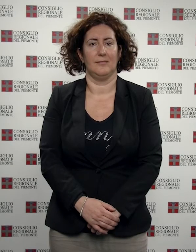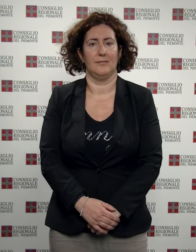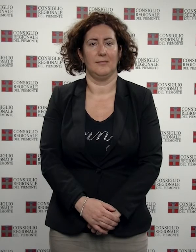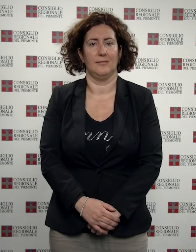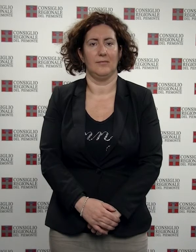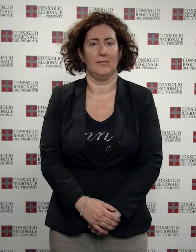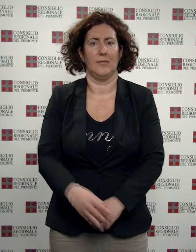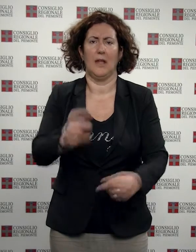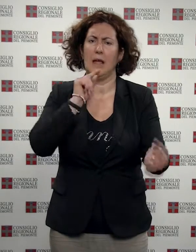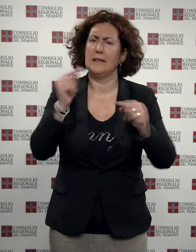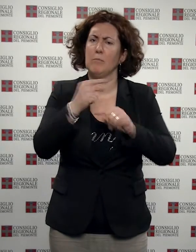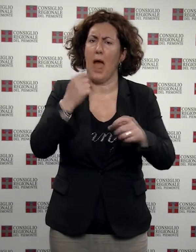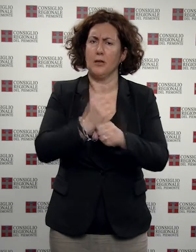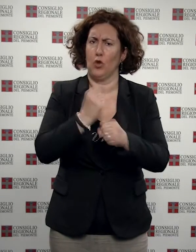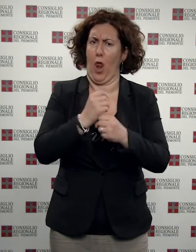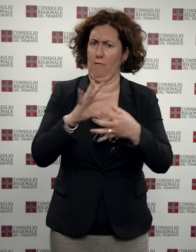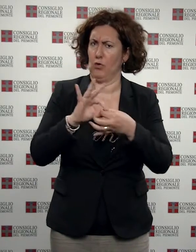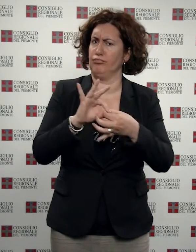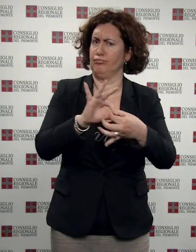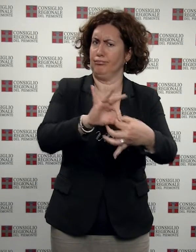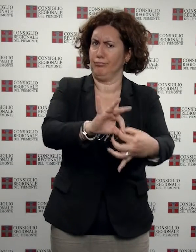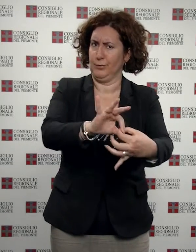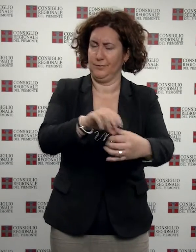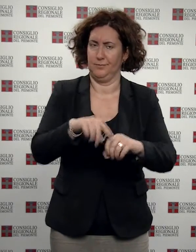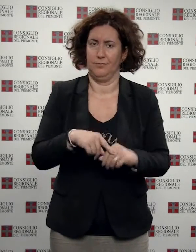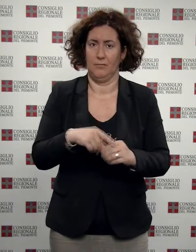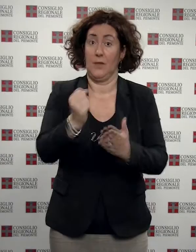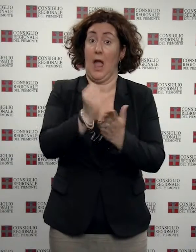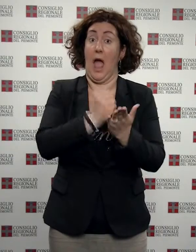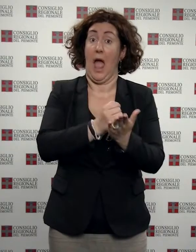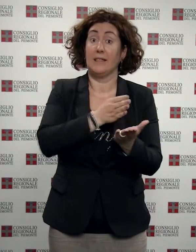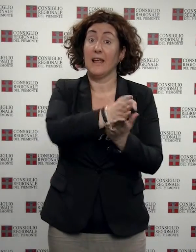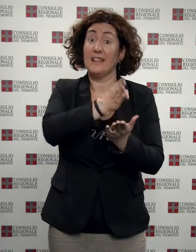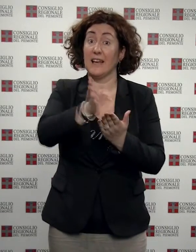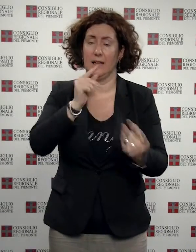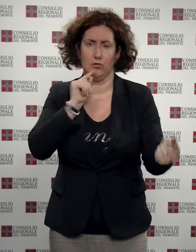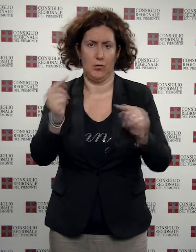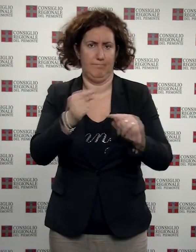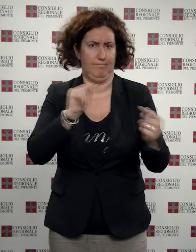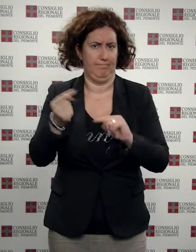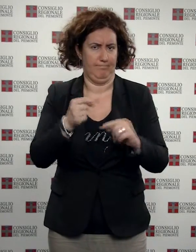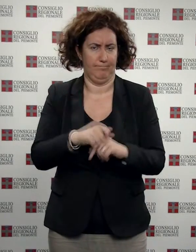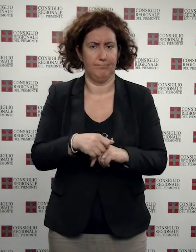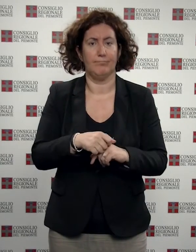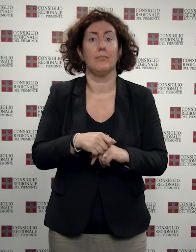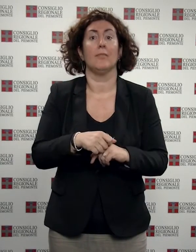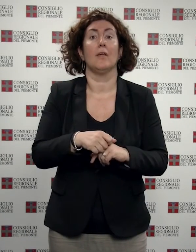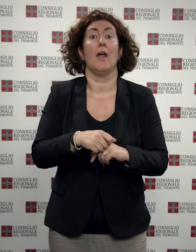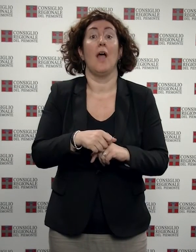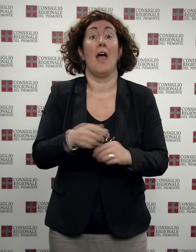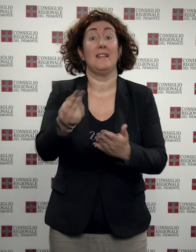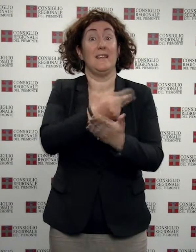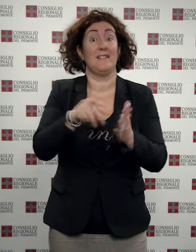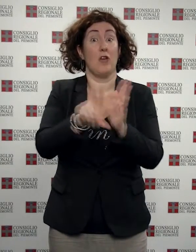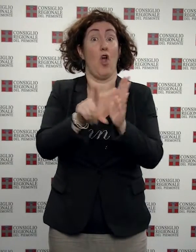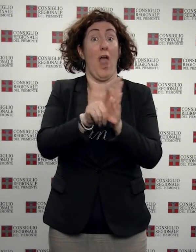Prosegue il dibattito sul lavoro. Atti di indirizzo discussi. Torna in commissione il disegno di legge sul